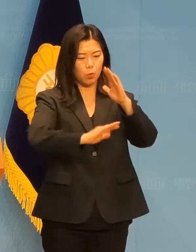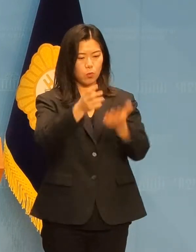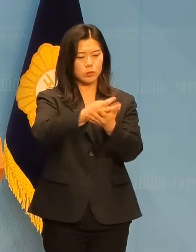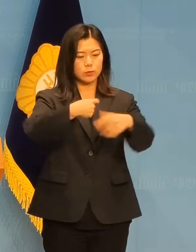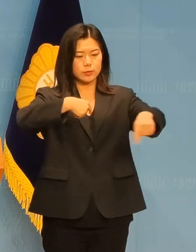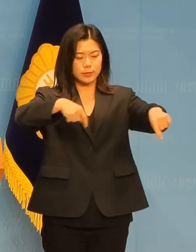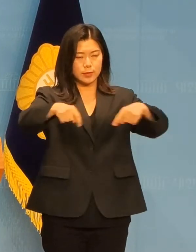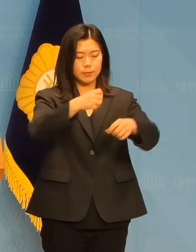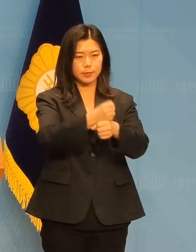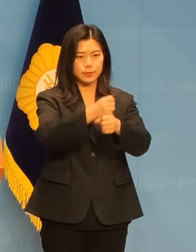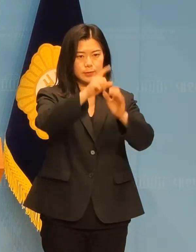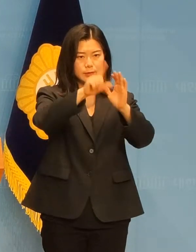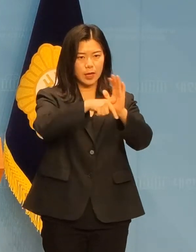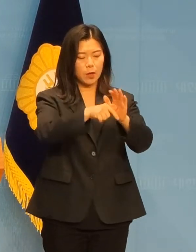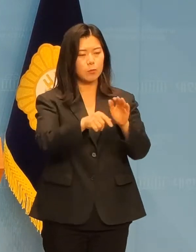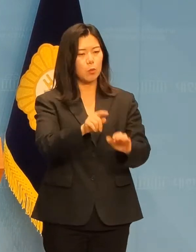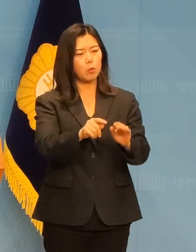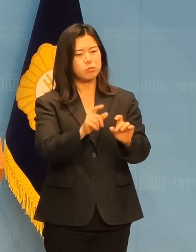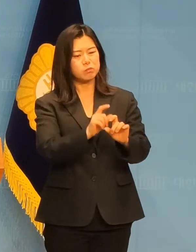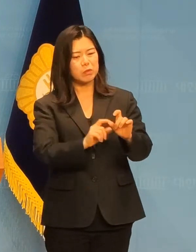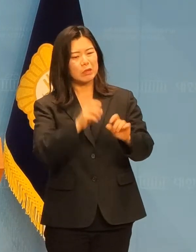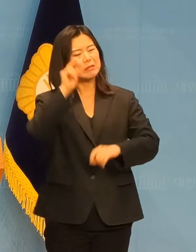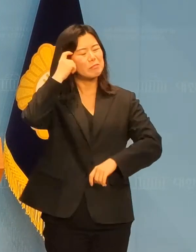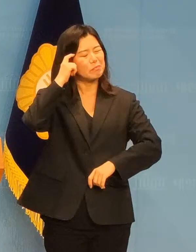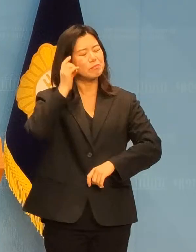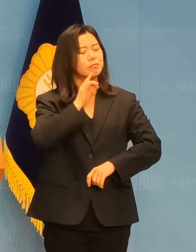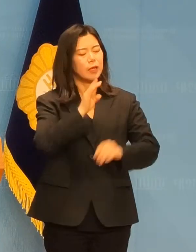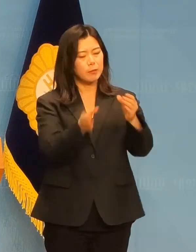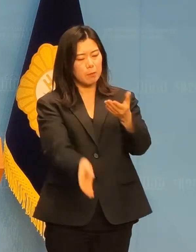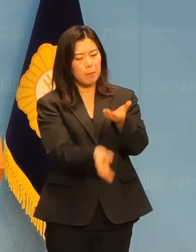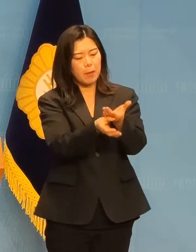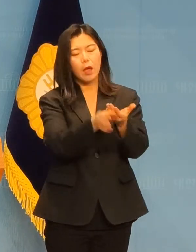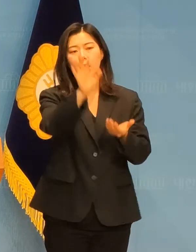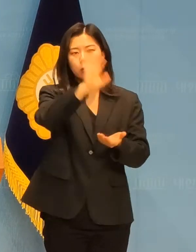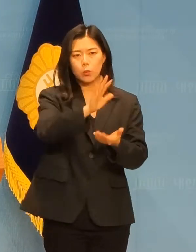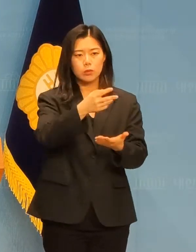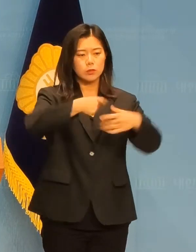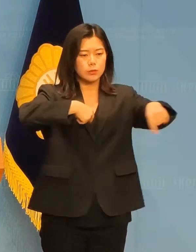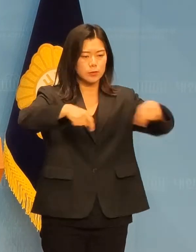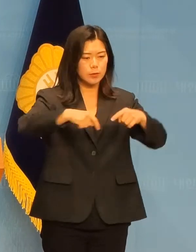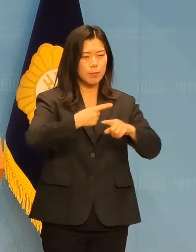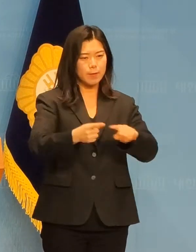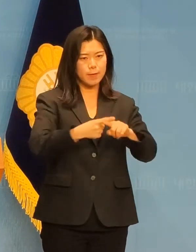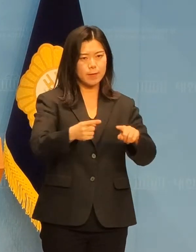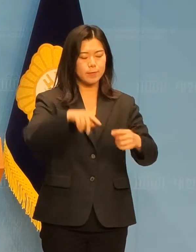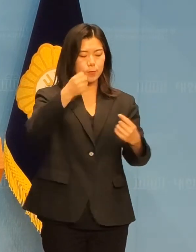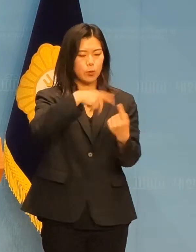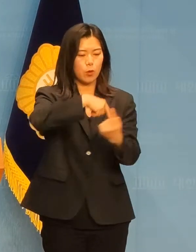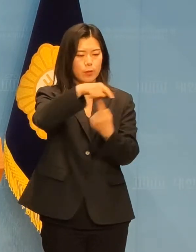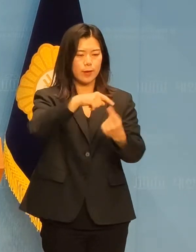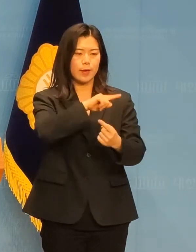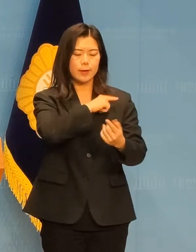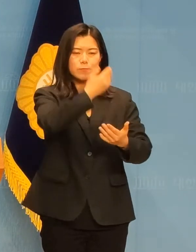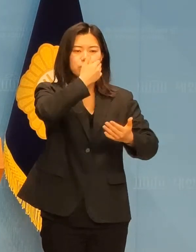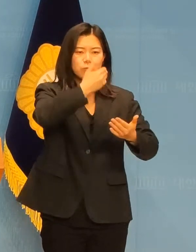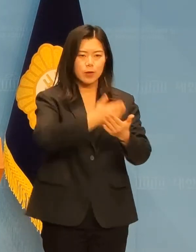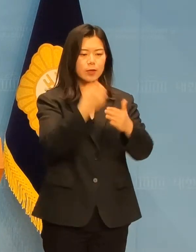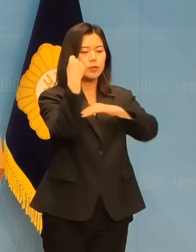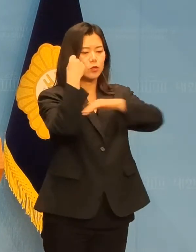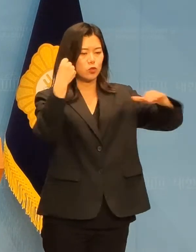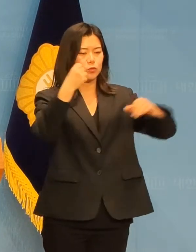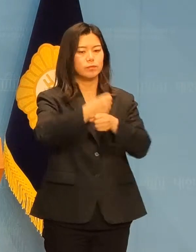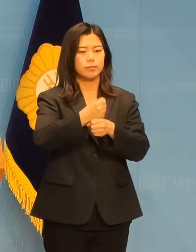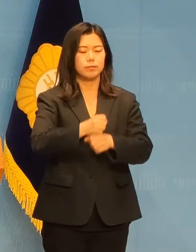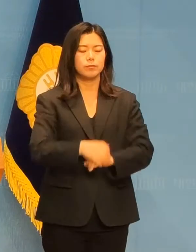공공정책의 부차적인 고려 요소가 아니라 정책 판단과 경영의 핵심 기준으로 삼도록 하는